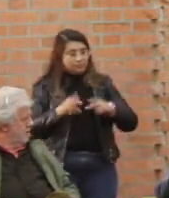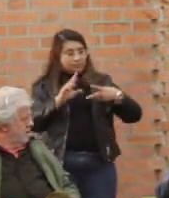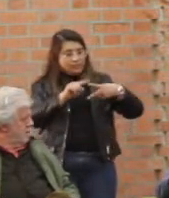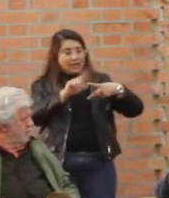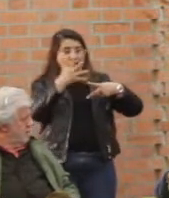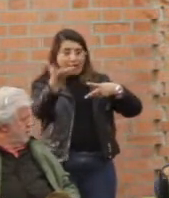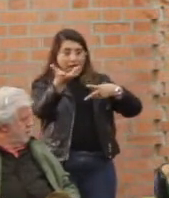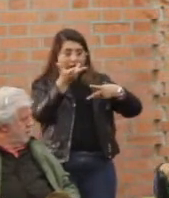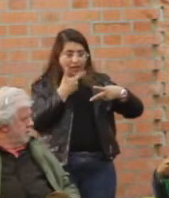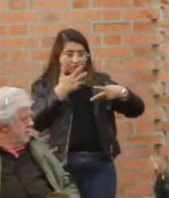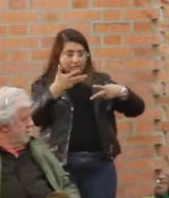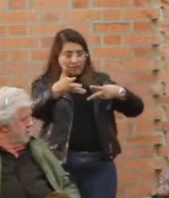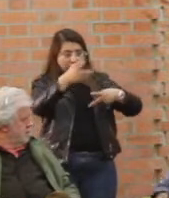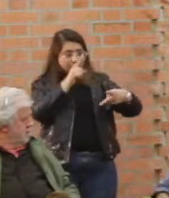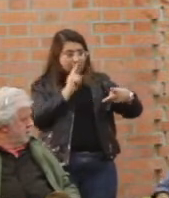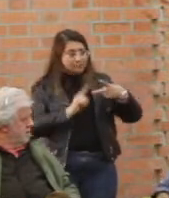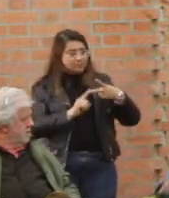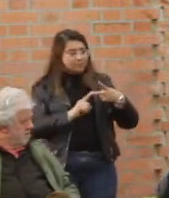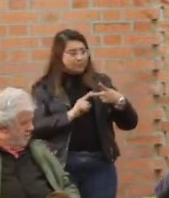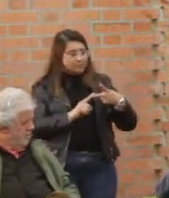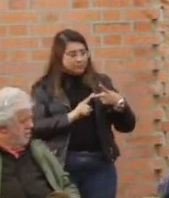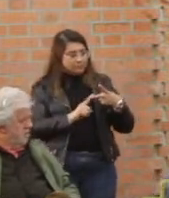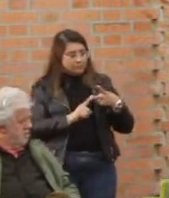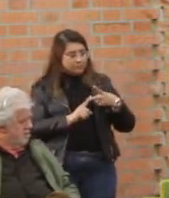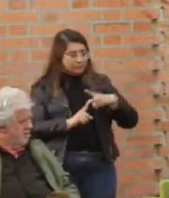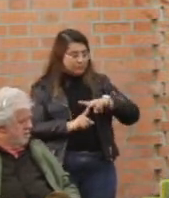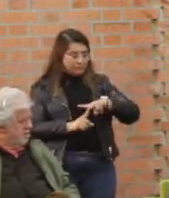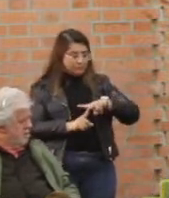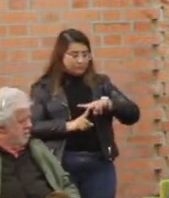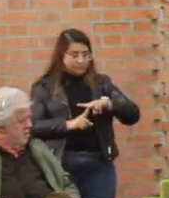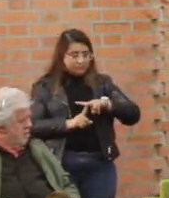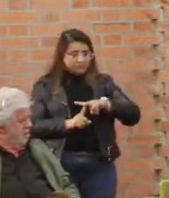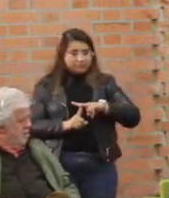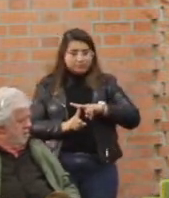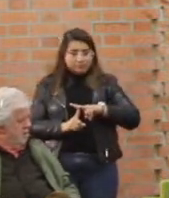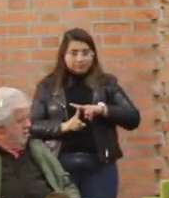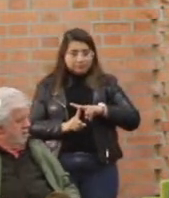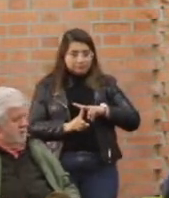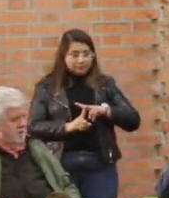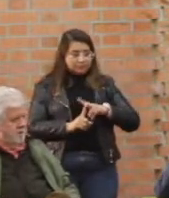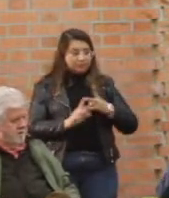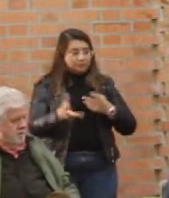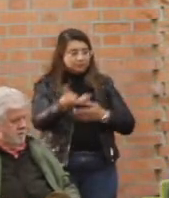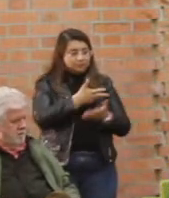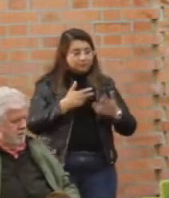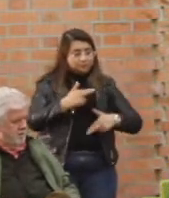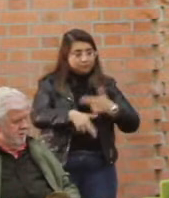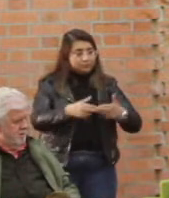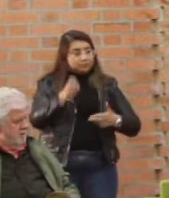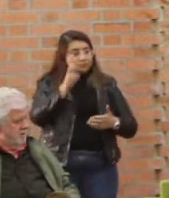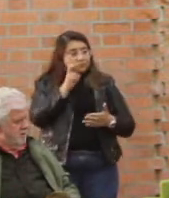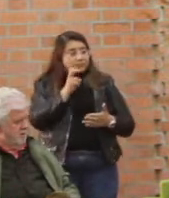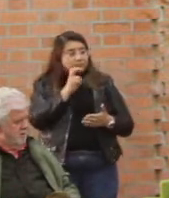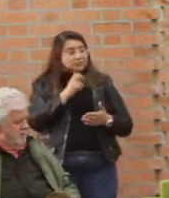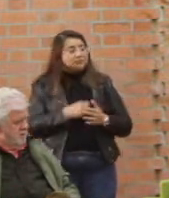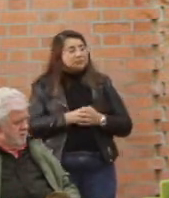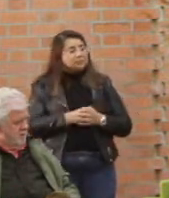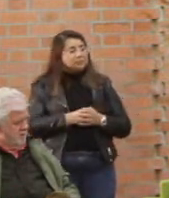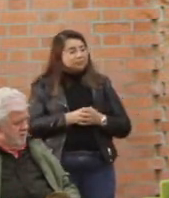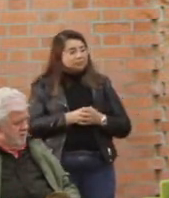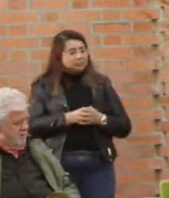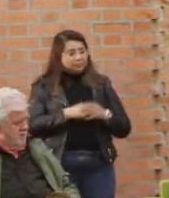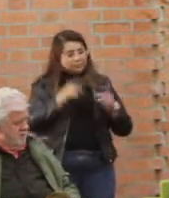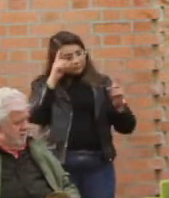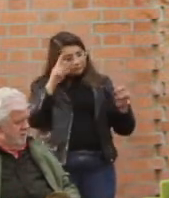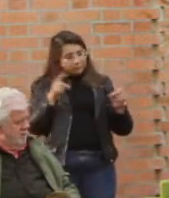y vamos a intervenir en el mismo orden de antes Rodrigo bueno pensando en lo que nos en